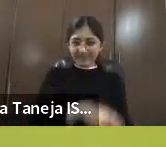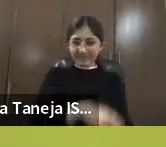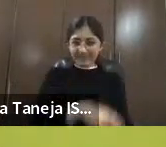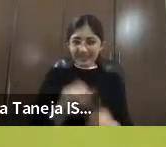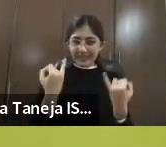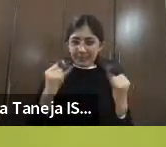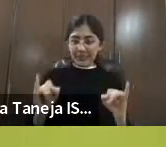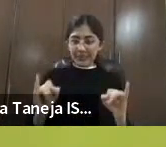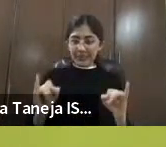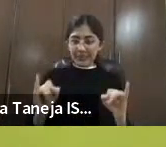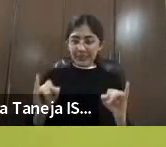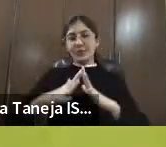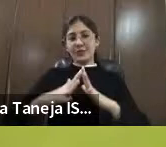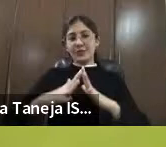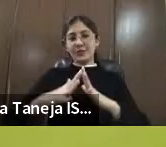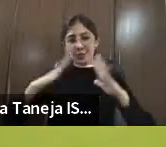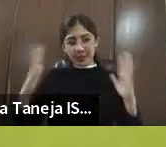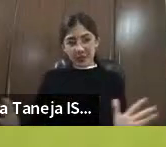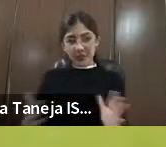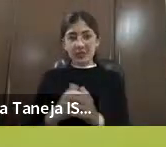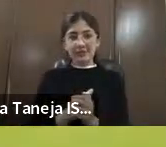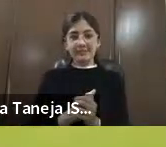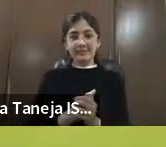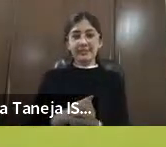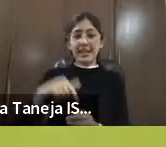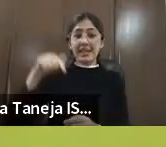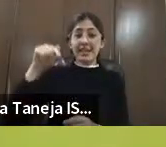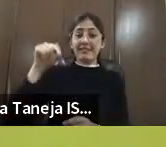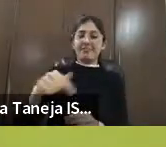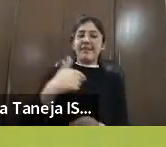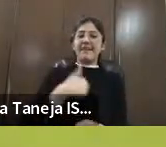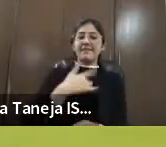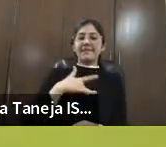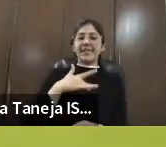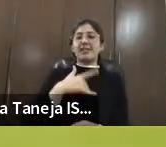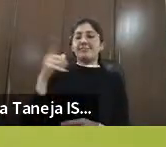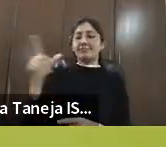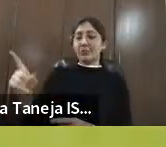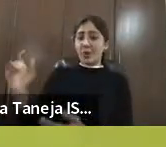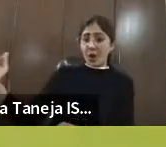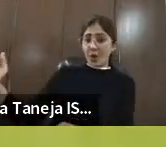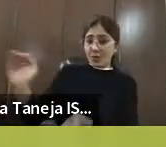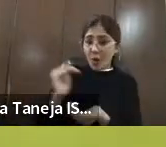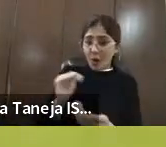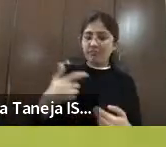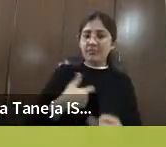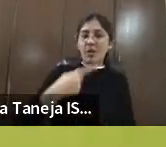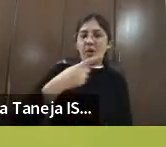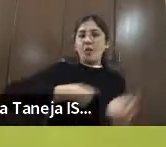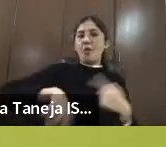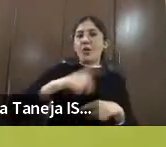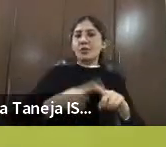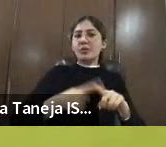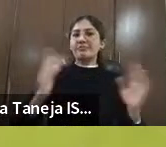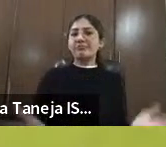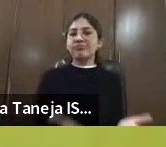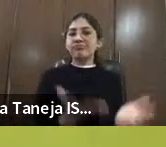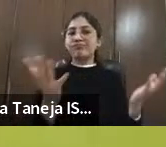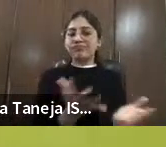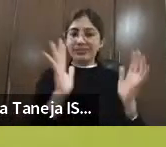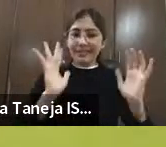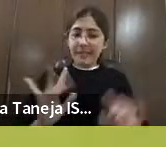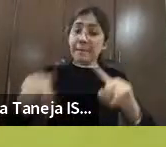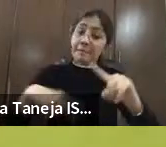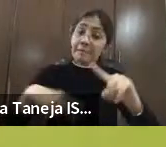बहुत धन्यवाद। यह अवार्ड न केवल हमारे बिजनेस को प्रोत्साहित करेगा, अपितु दिव्यांगजनों के लिए रोजगार के अवसर भी